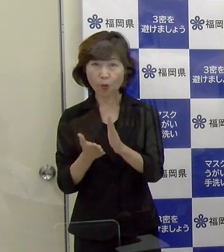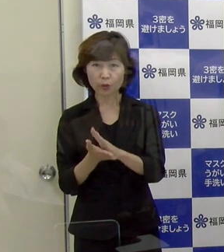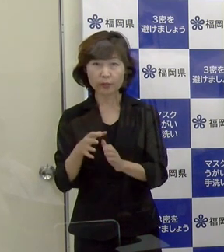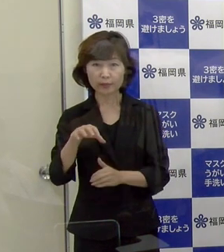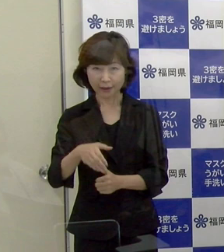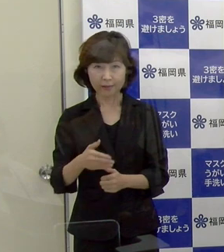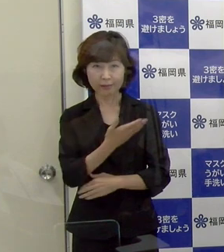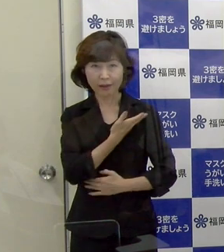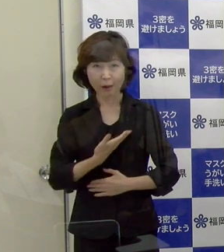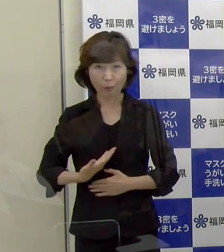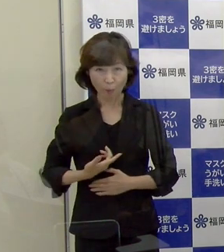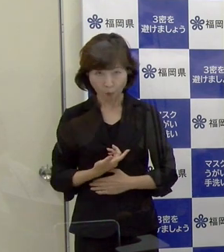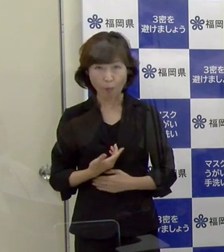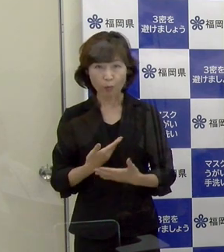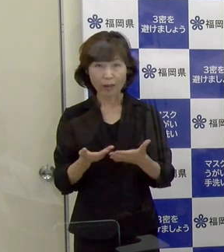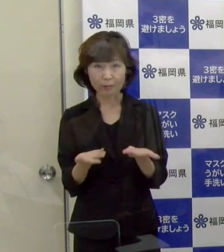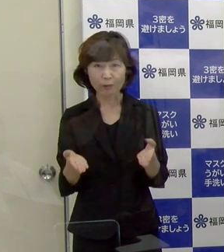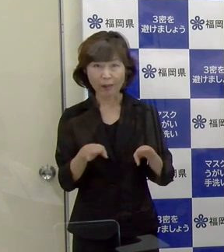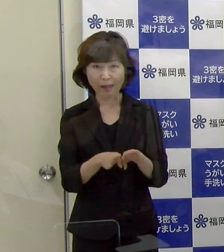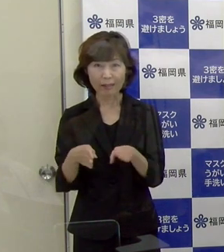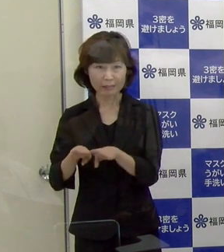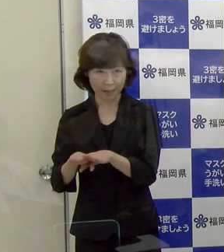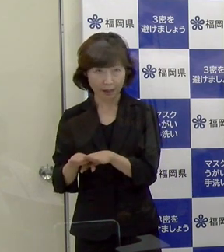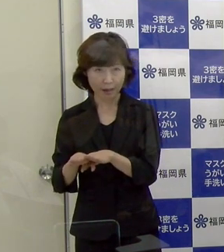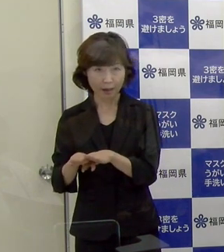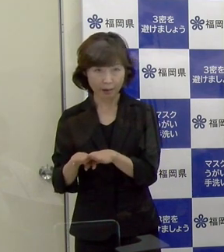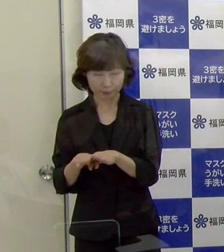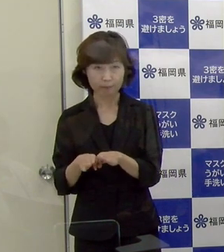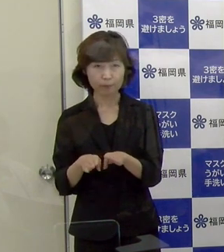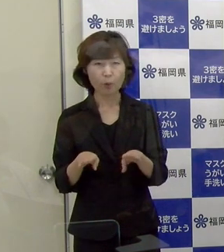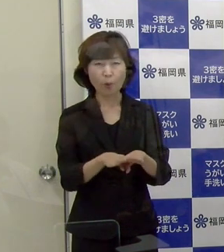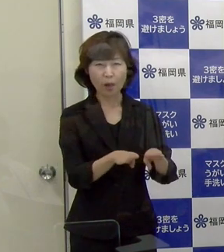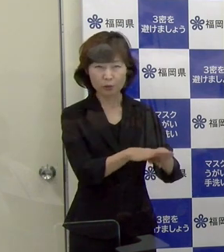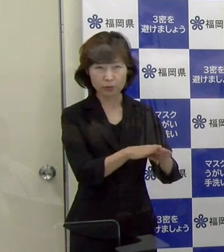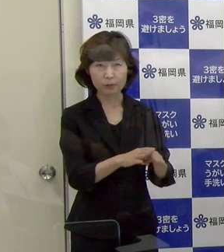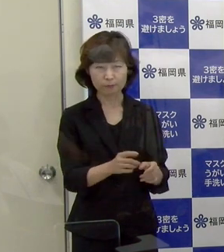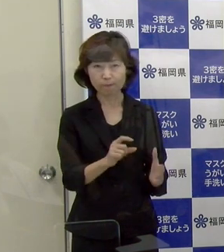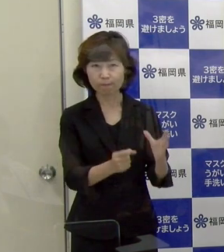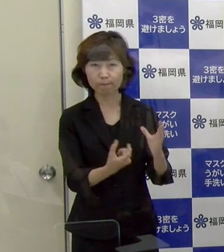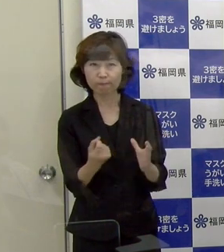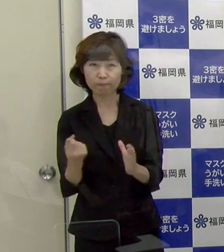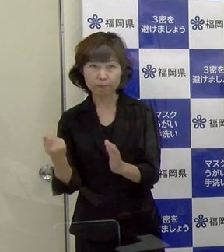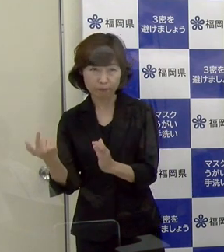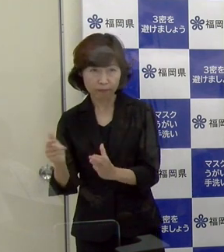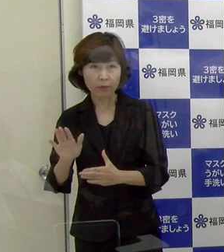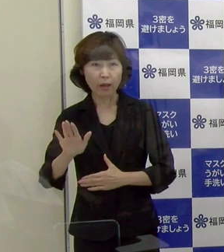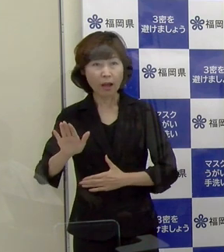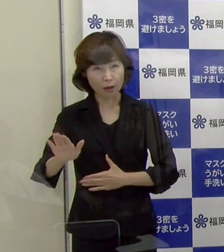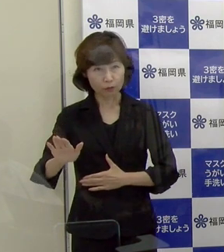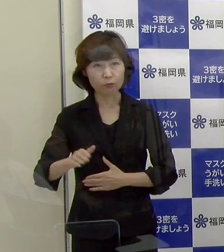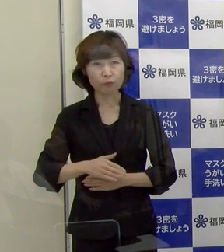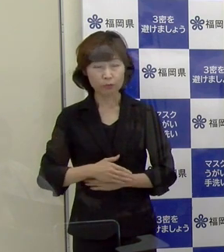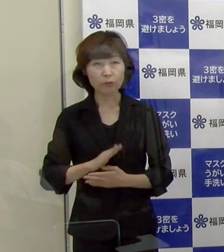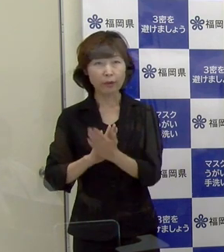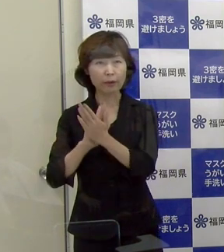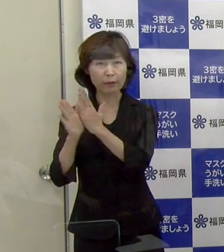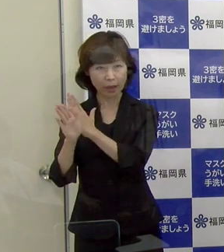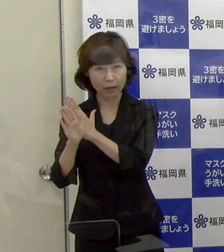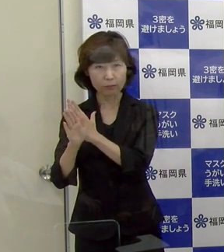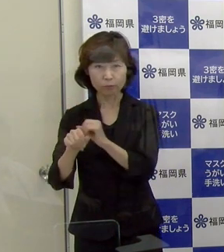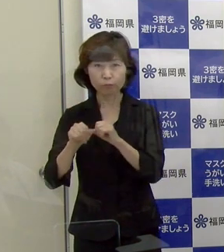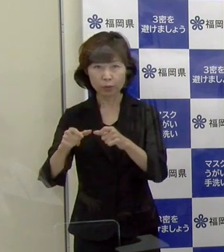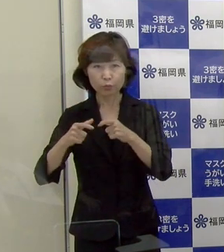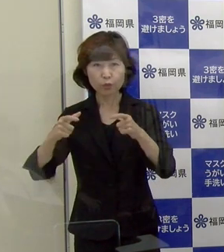学校のクラス精査また臨時休業が相次いでおります県内のクラスターも増加傾向